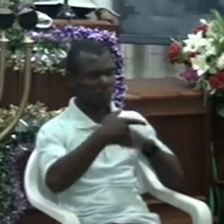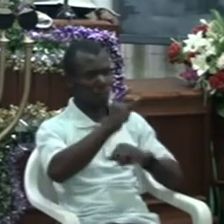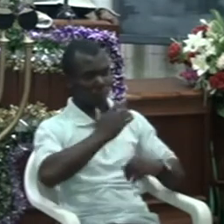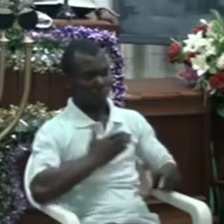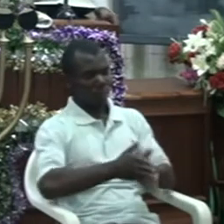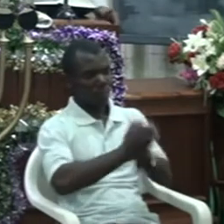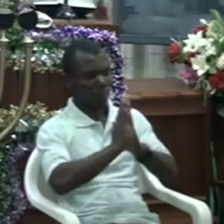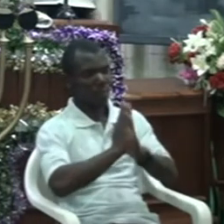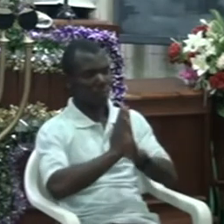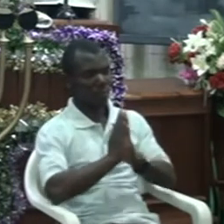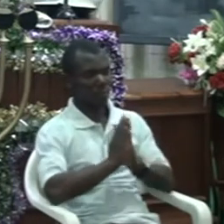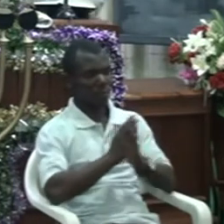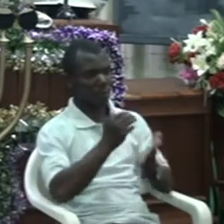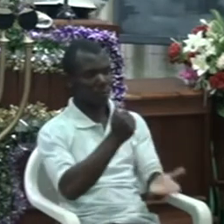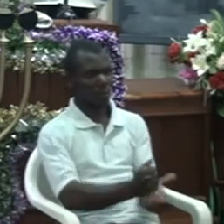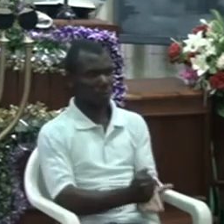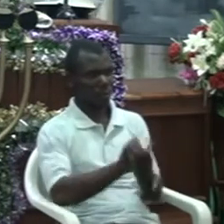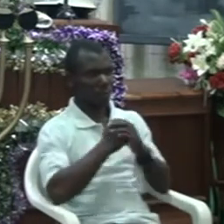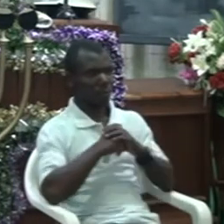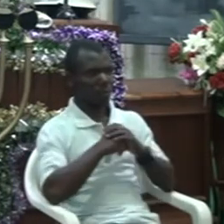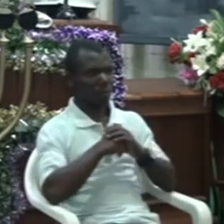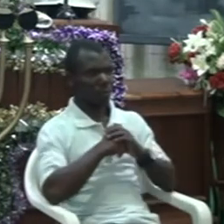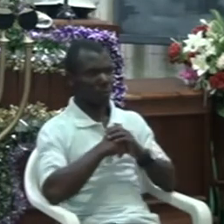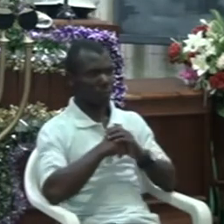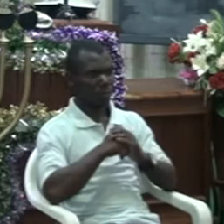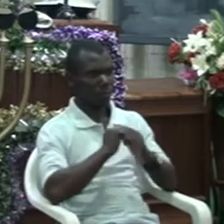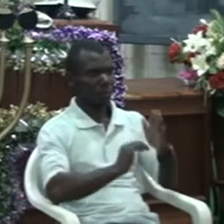demande. Amen. Amen.